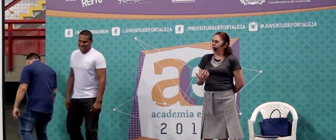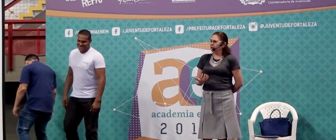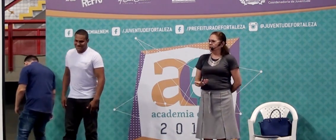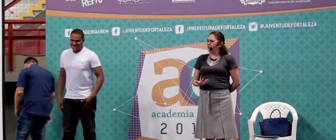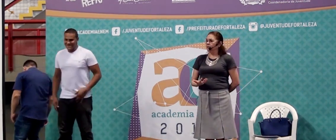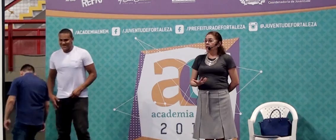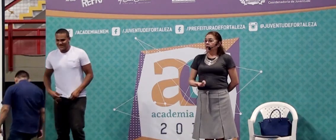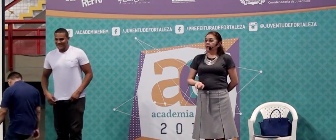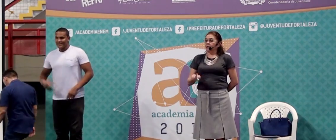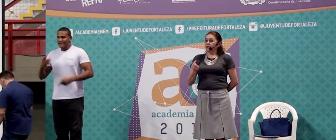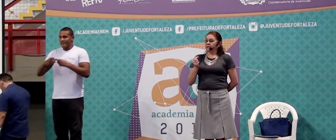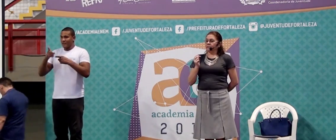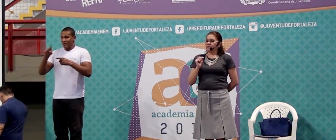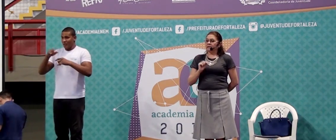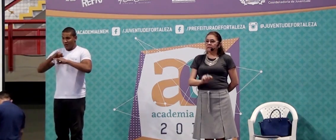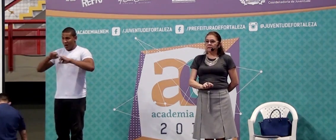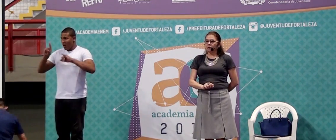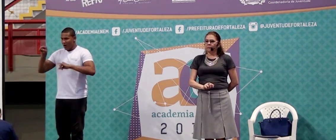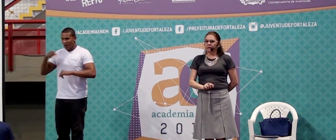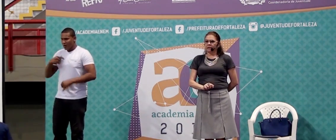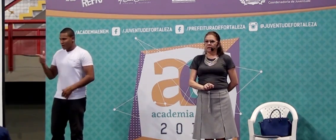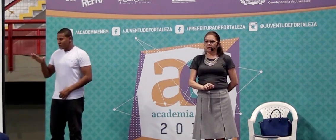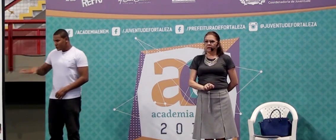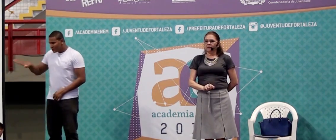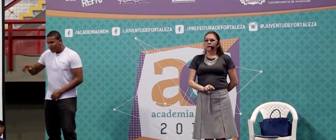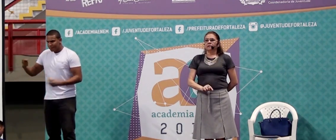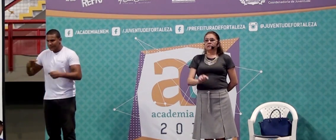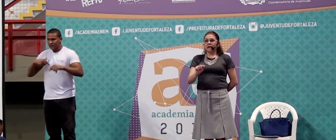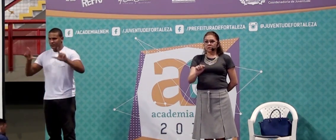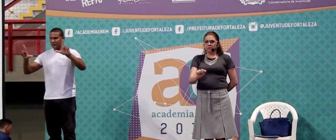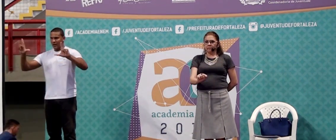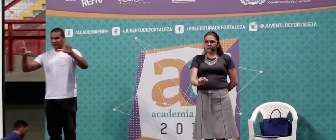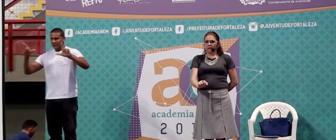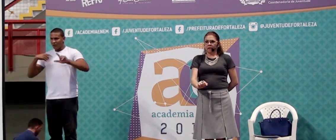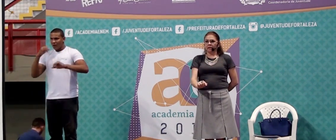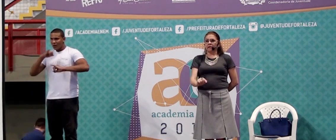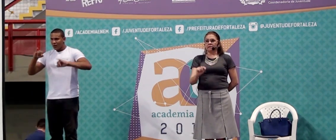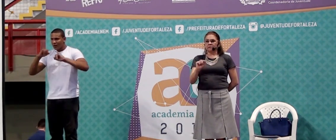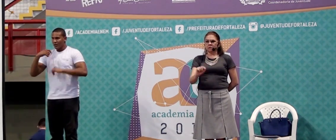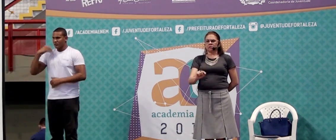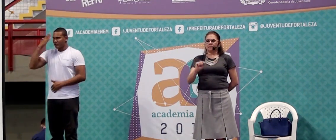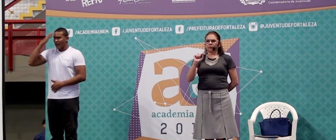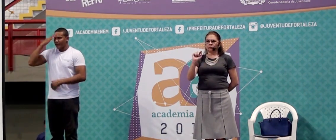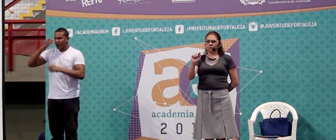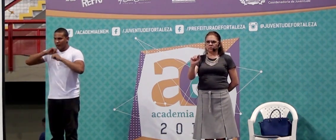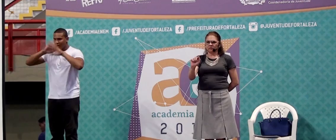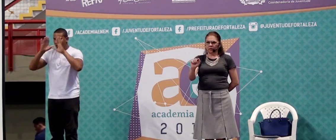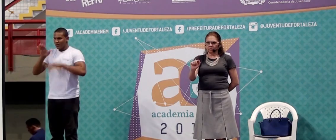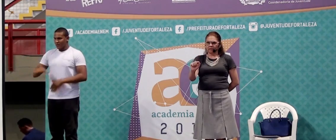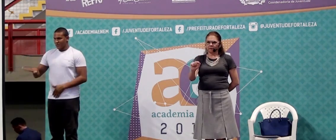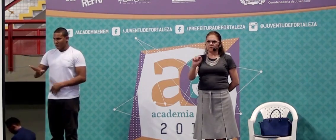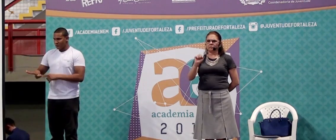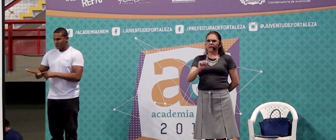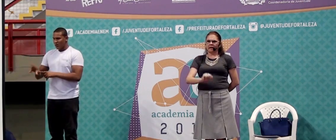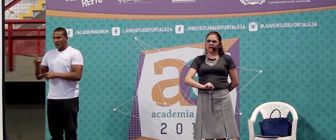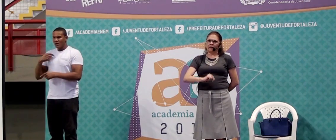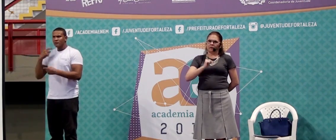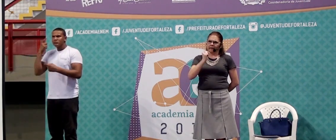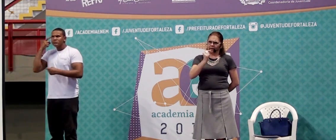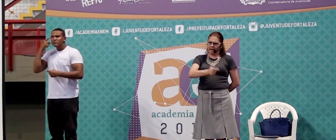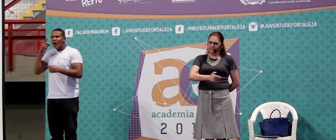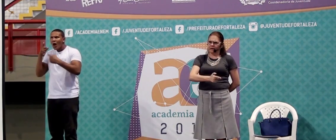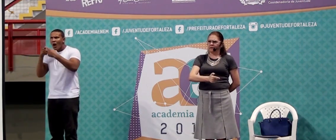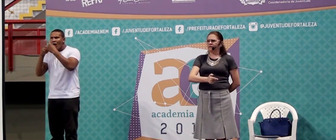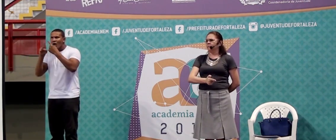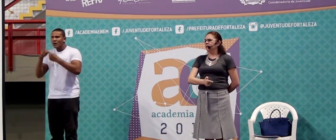de alienação. A criança precisa compreender, desde pequena, que existem produtos voltados para ela.